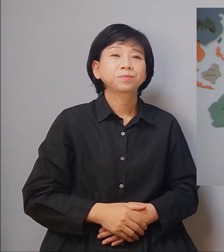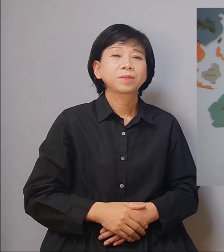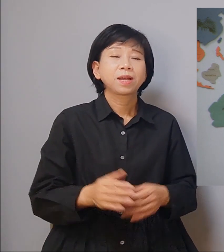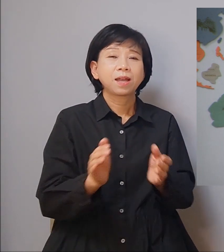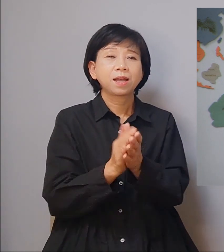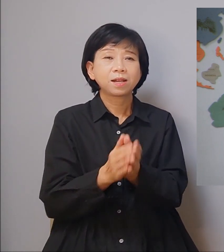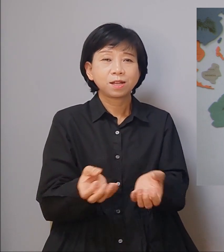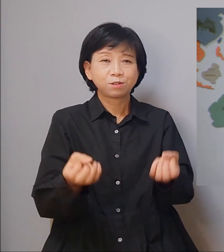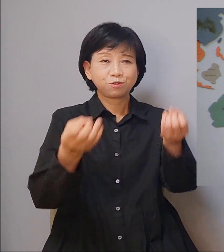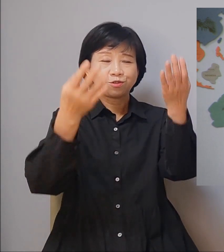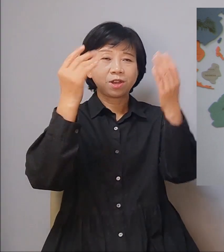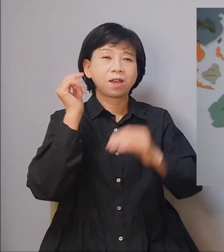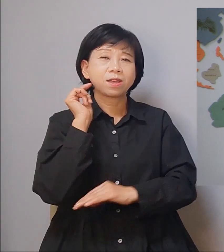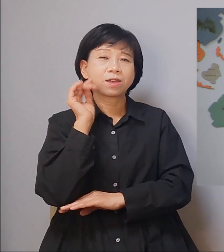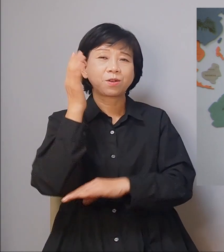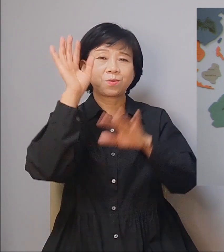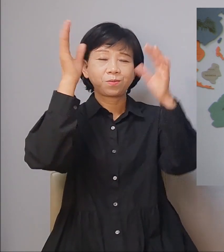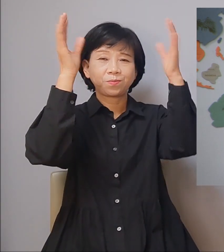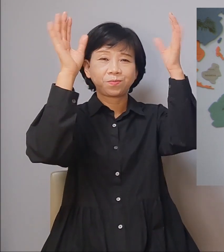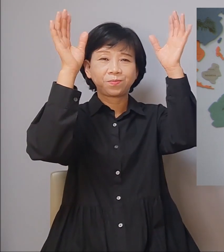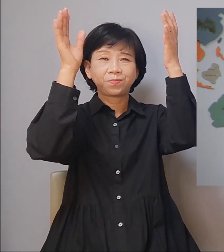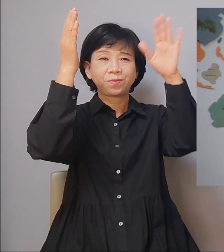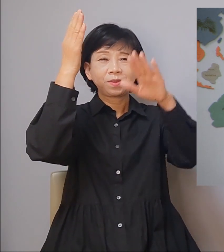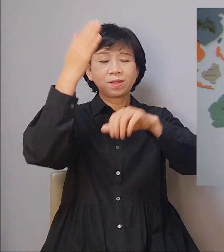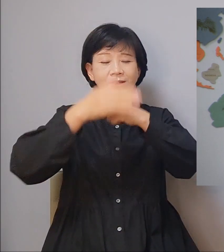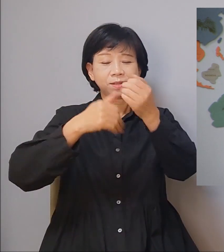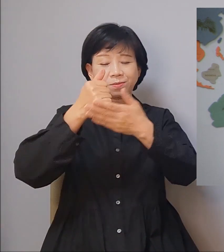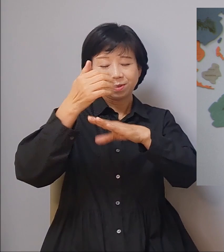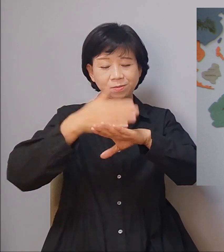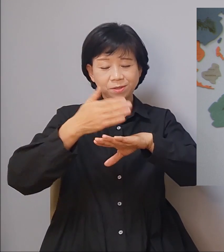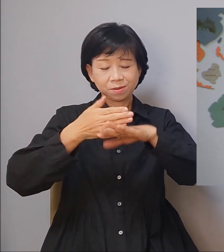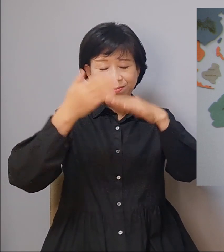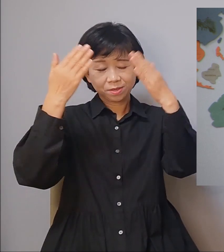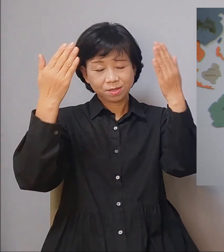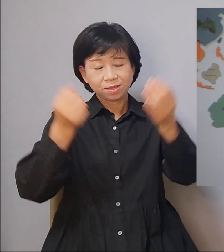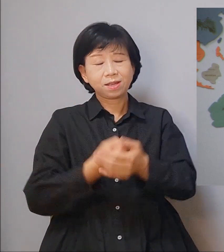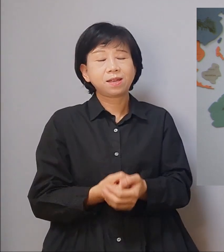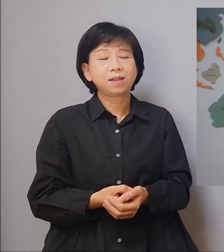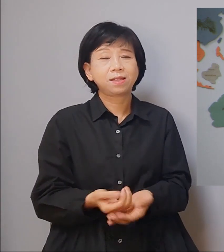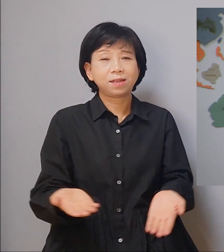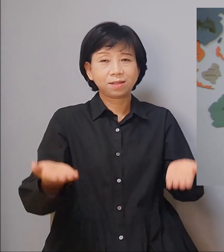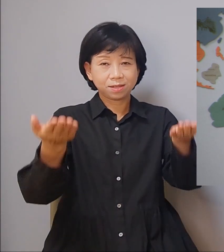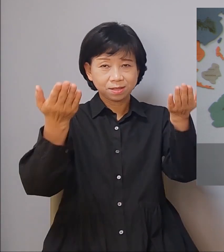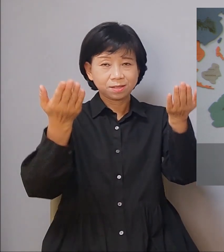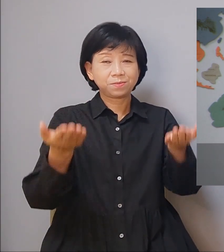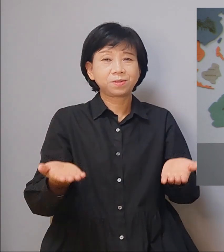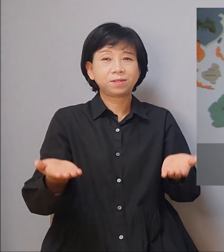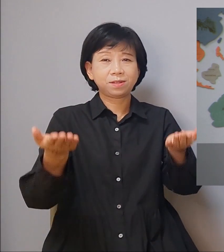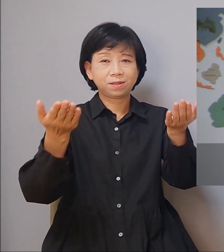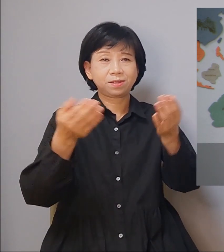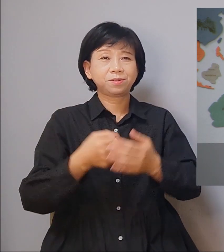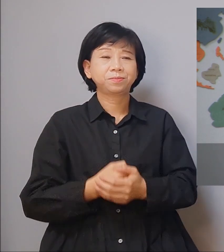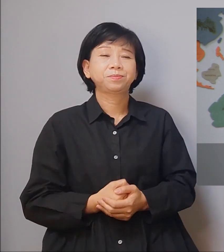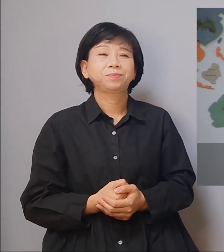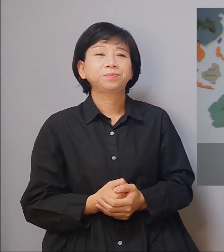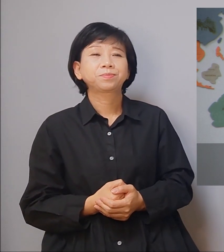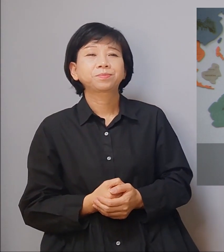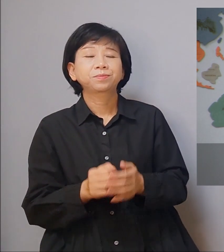할렐루야. 우리 하나님께 영광을 돌리겠습니다. 하나님 감사합니다. 우리 다 일어나시겠습니다.